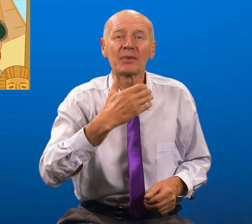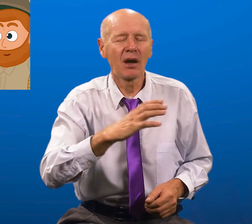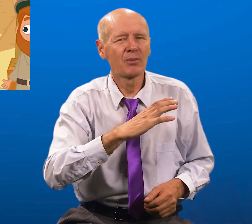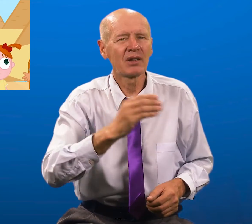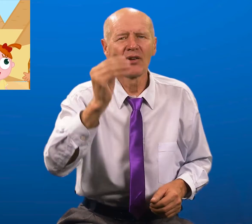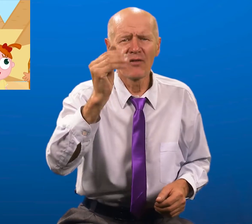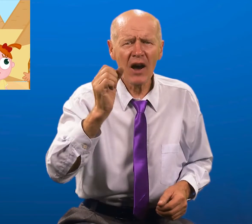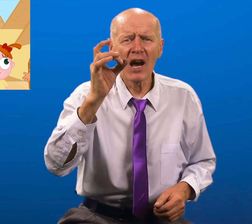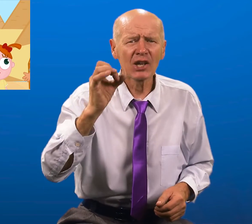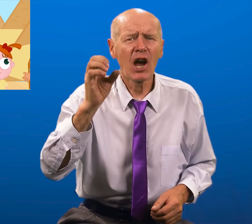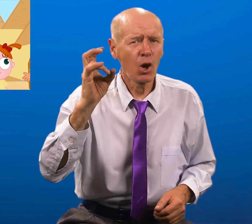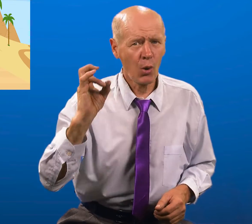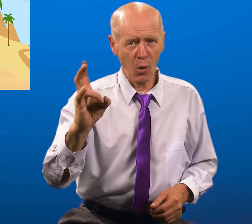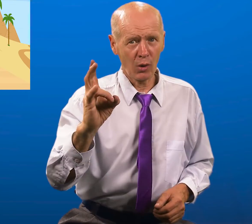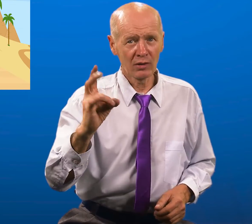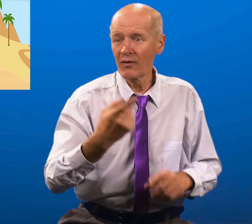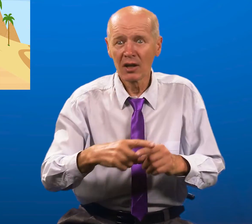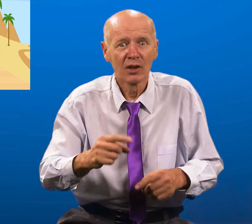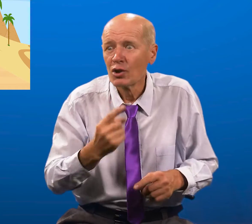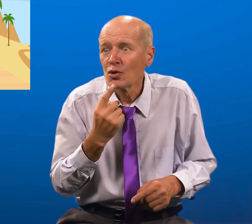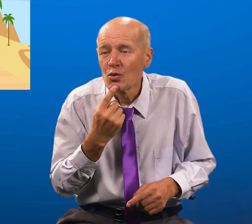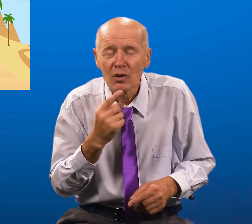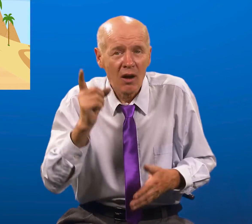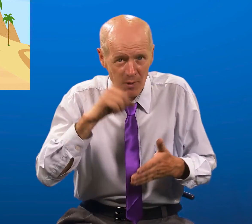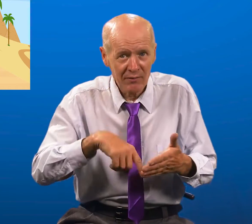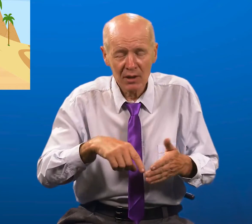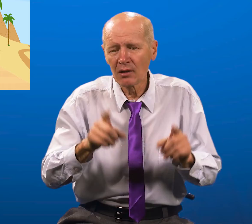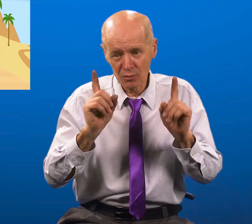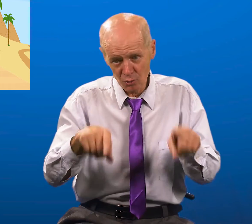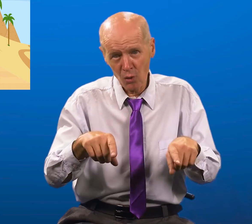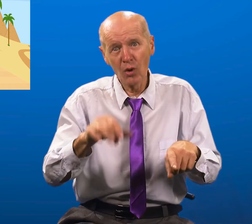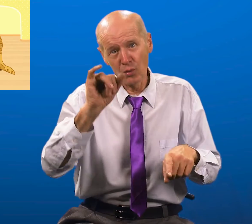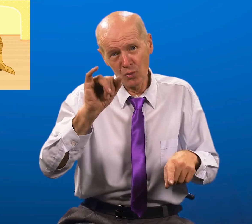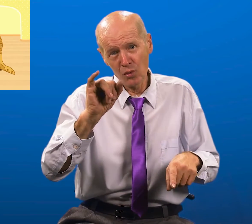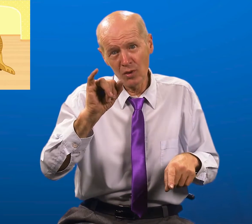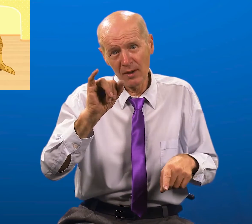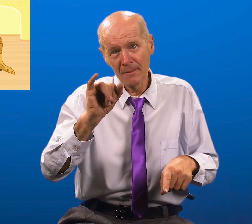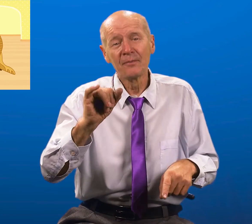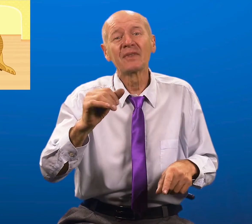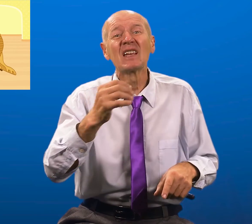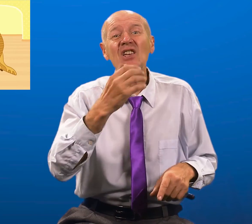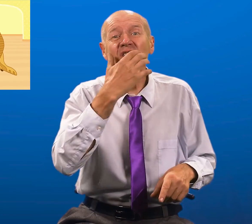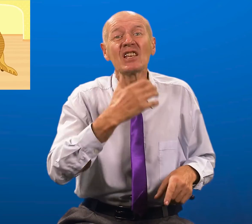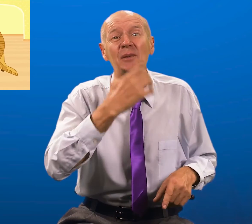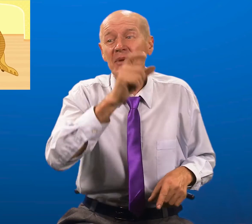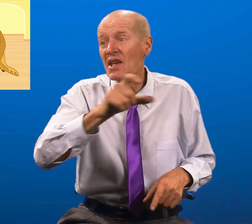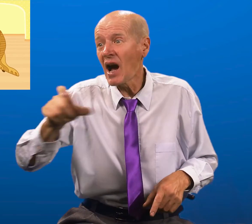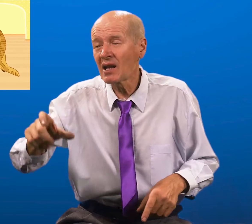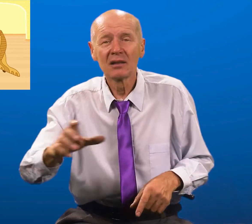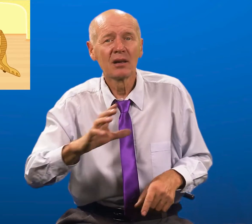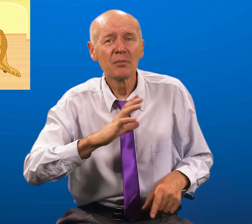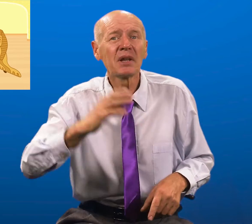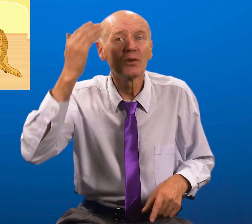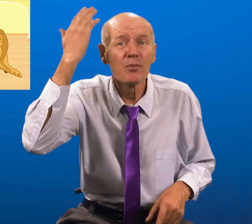фараон. Человек? В это трудно поверить, но это был человек. Хотя в истории были подобные